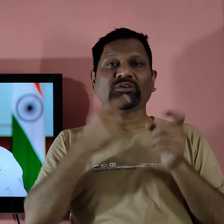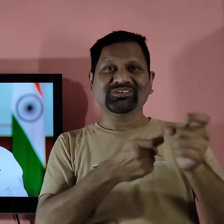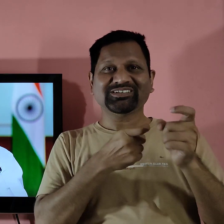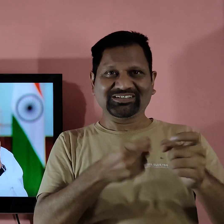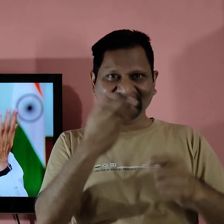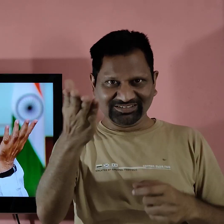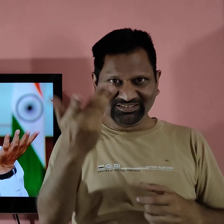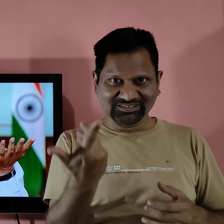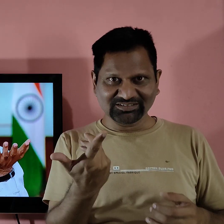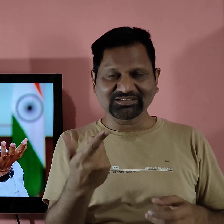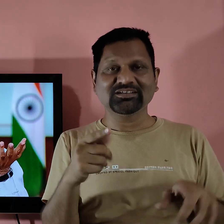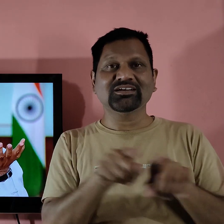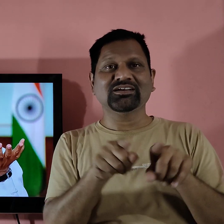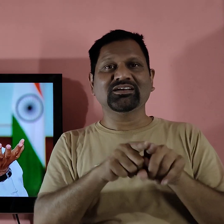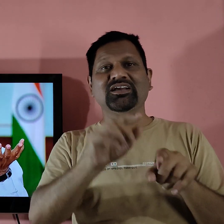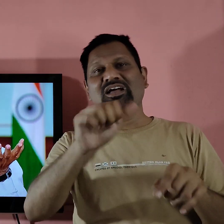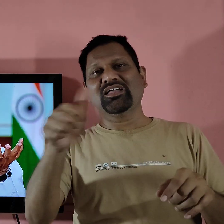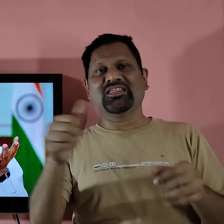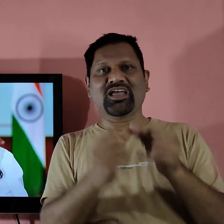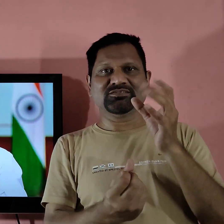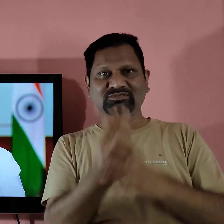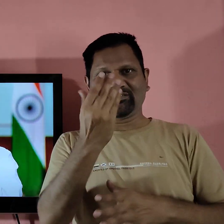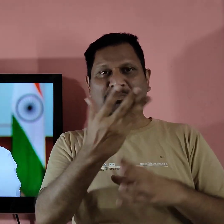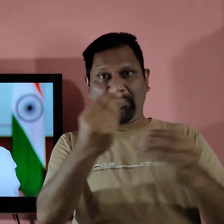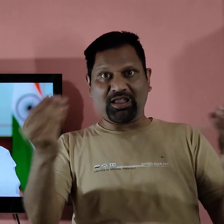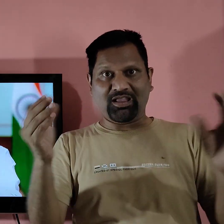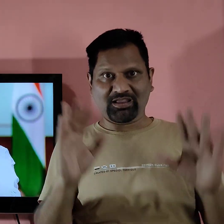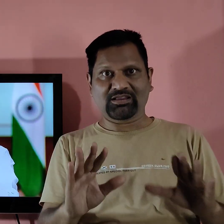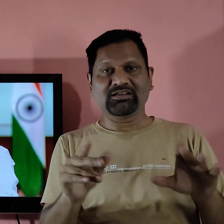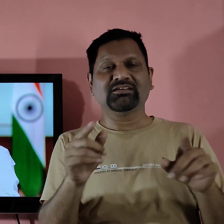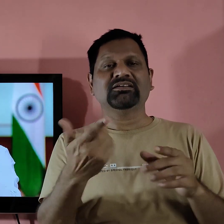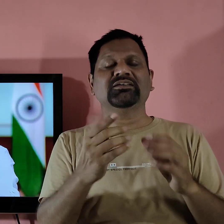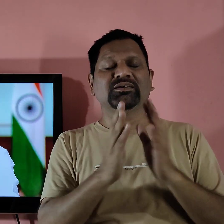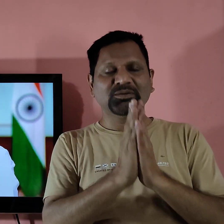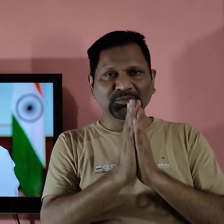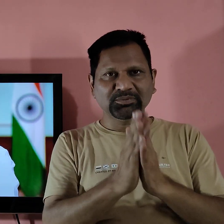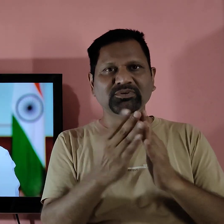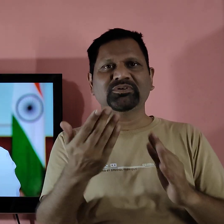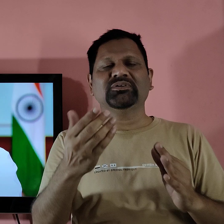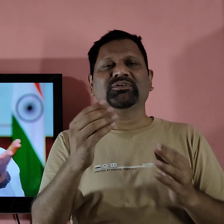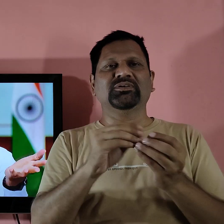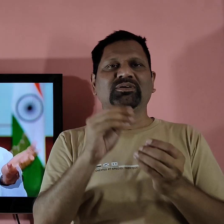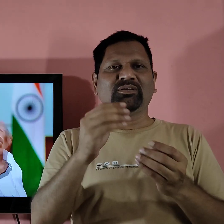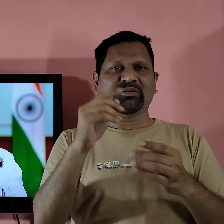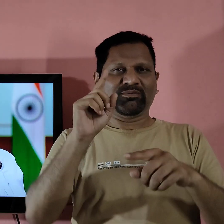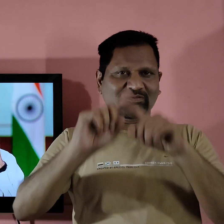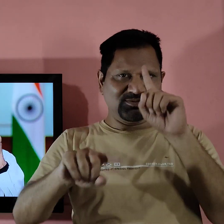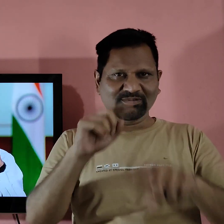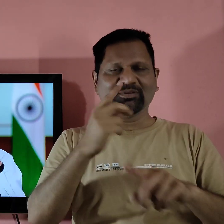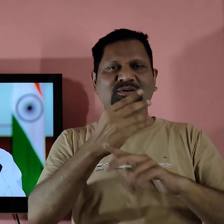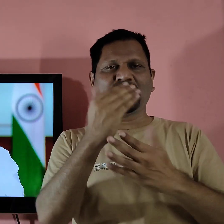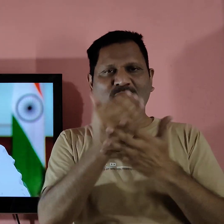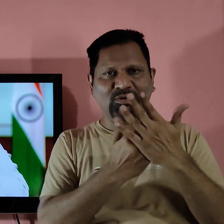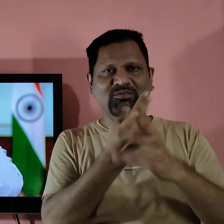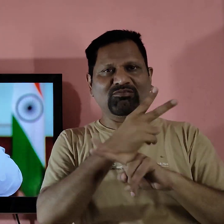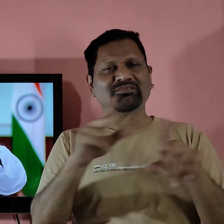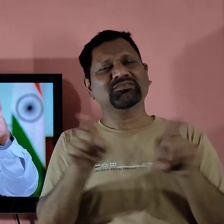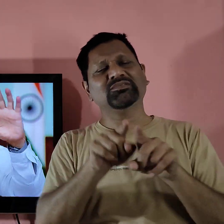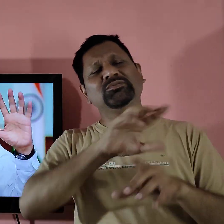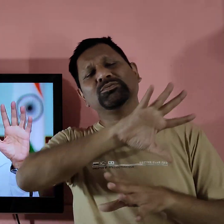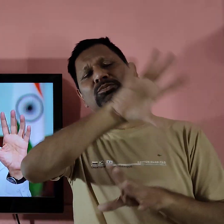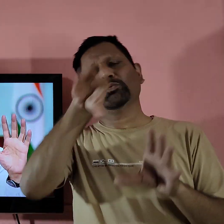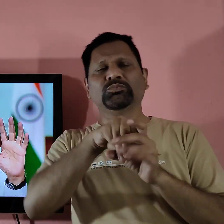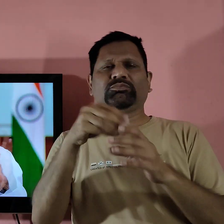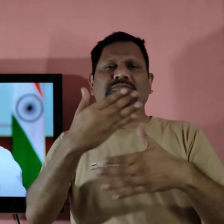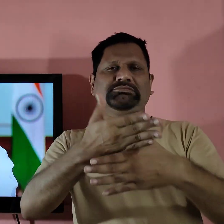हैं, दूसरे संगठनों से भी कई लोग आए हैं, धार्मिक, सामाजिक, सांस्कृतिक ये संगठन भी हैं। हर किसी